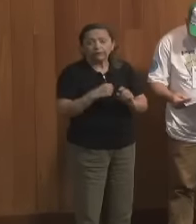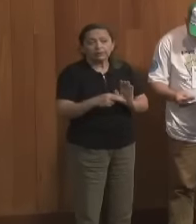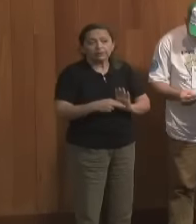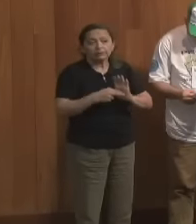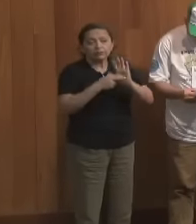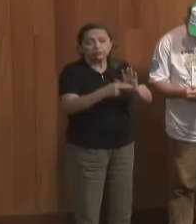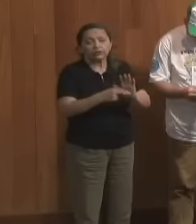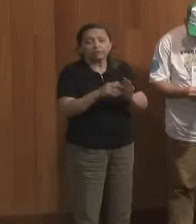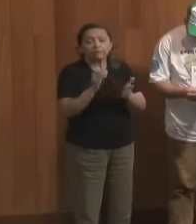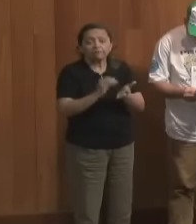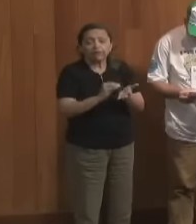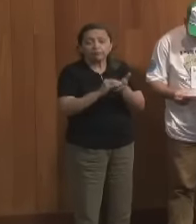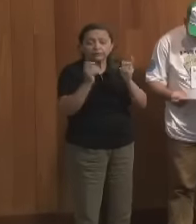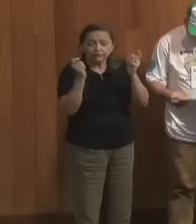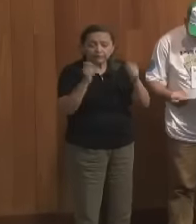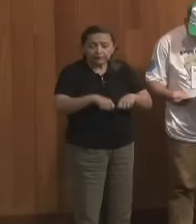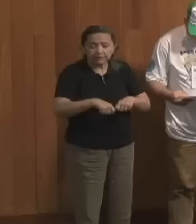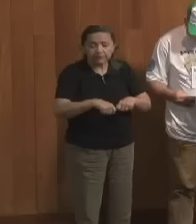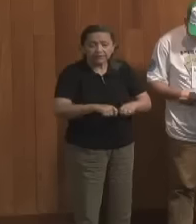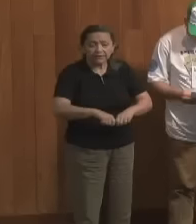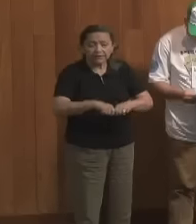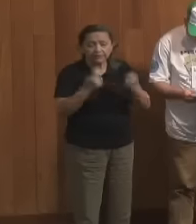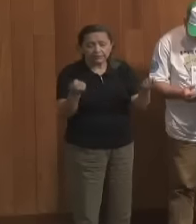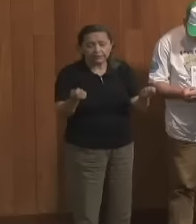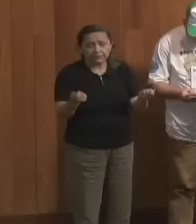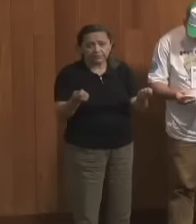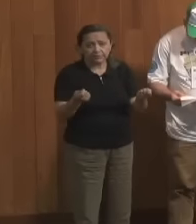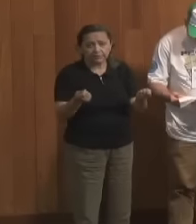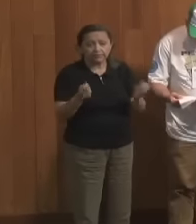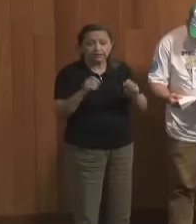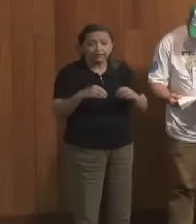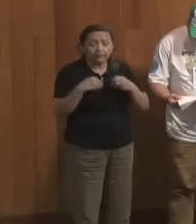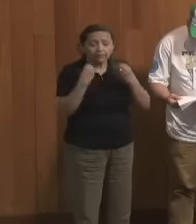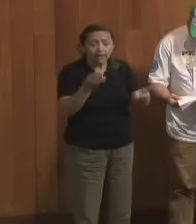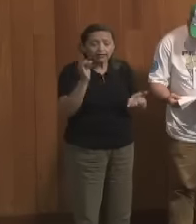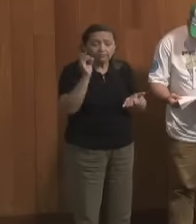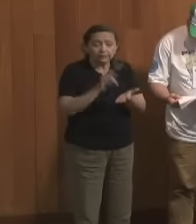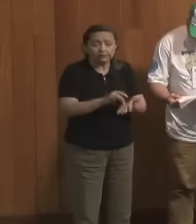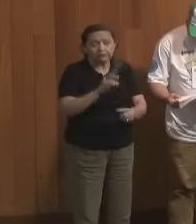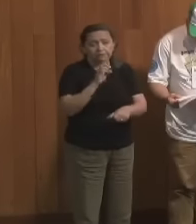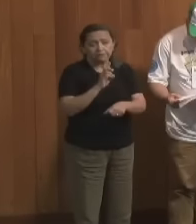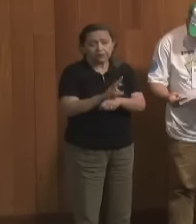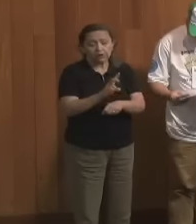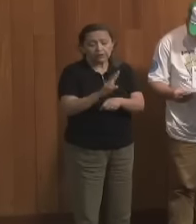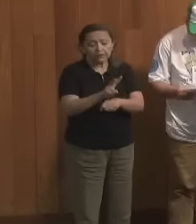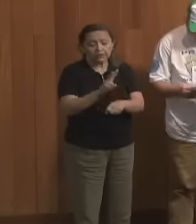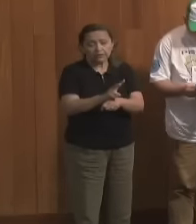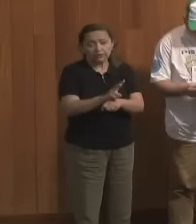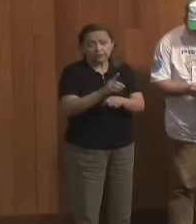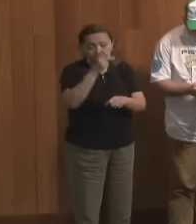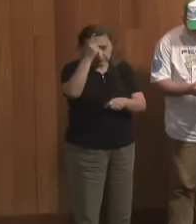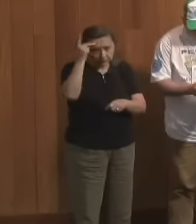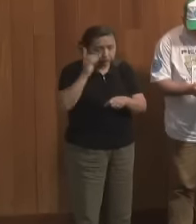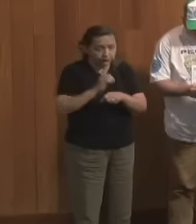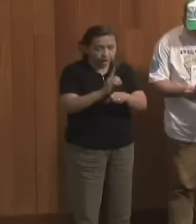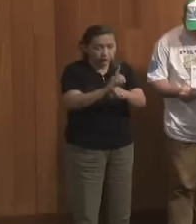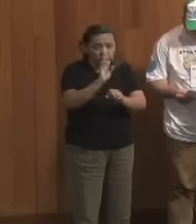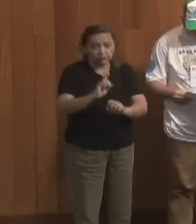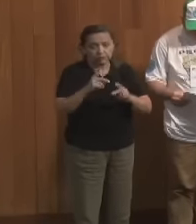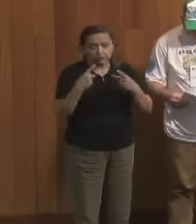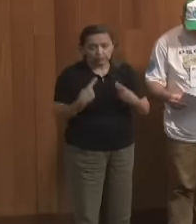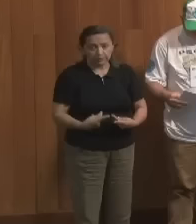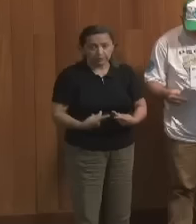demonstrando a incapacidade de dar a efetiva proteção a esses defensores de direitos